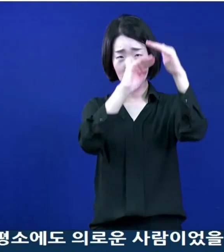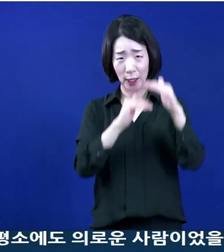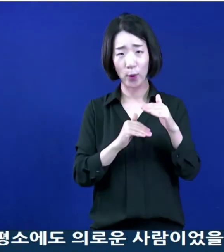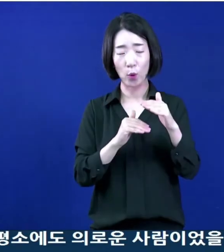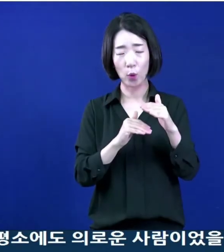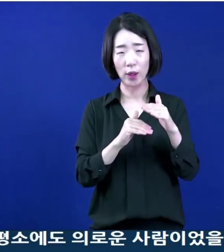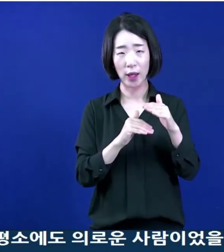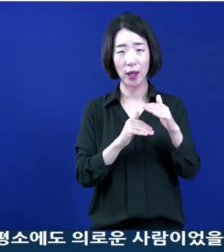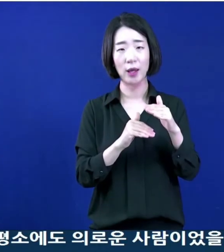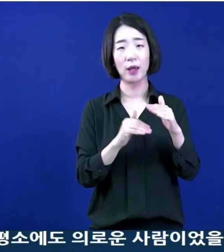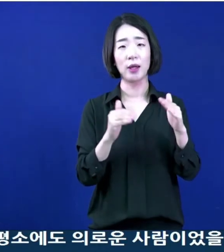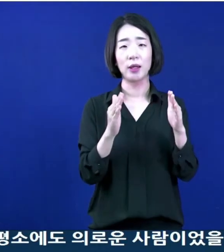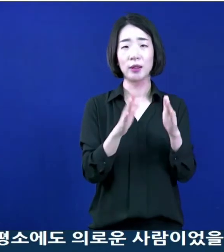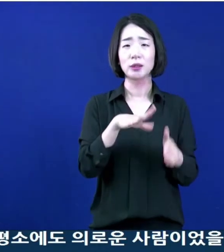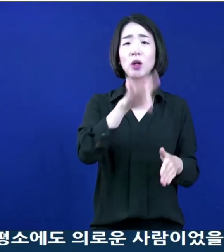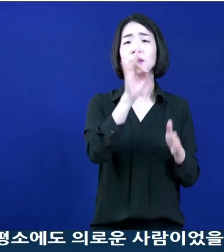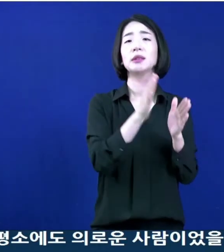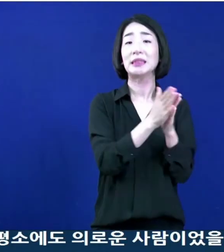시작되었는지 확인해 보면